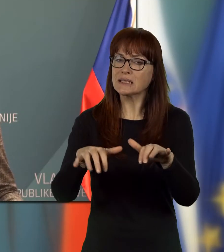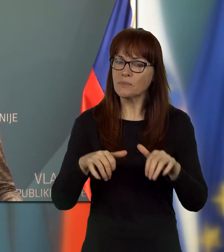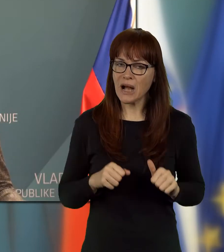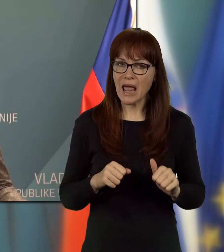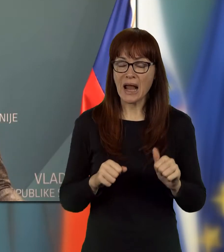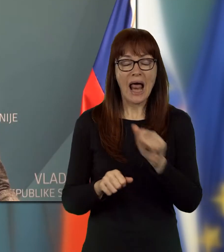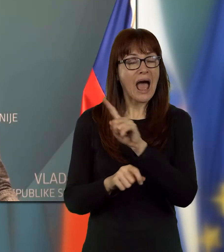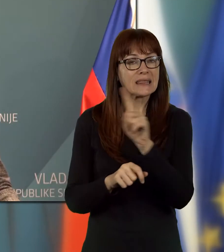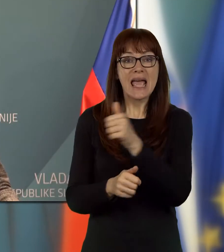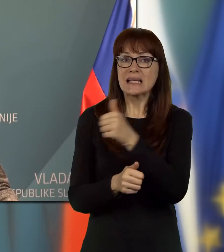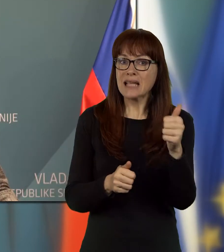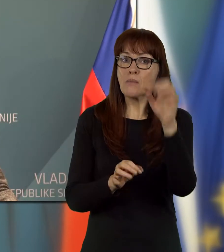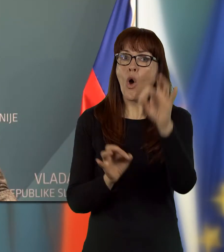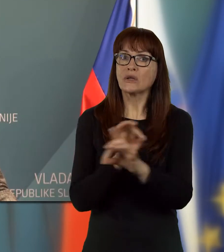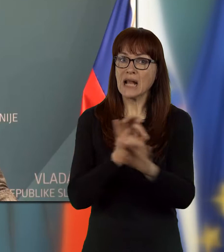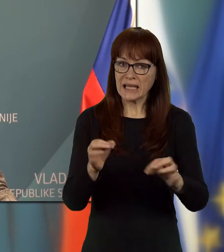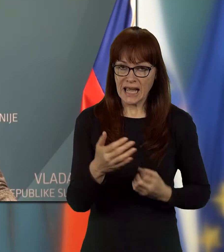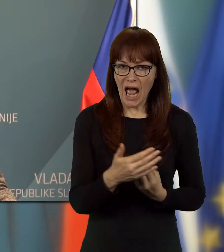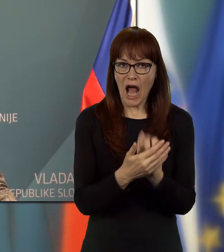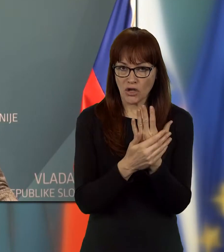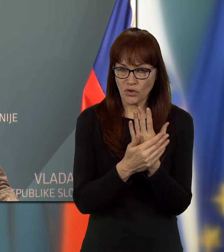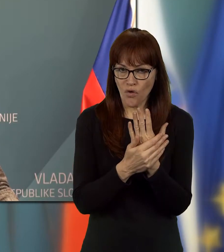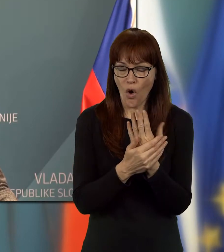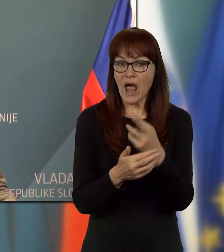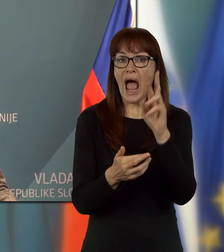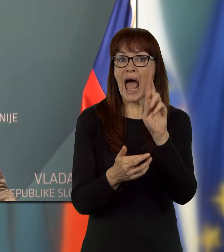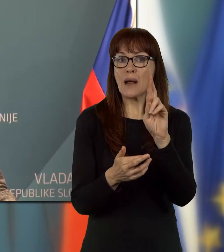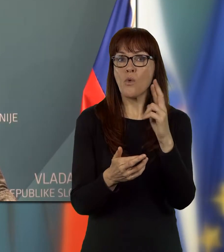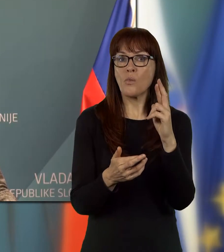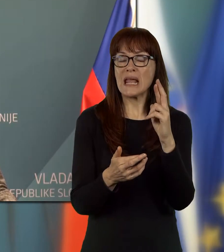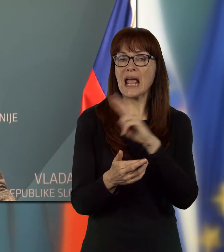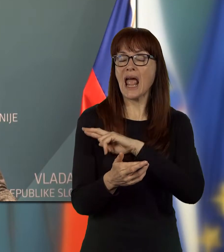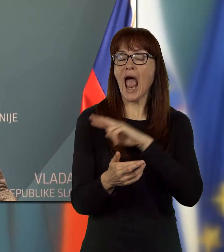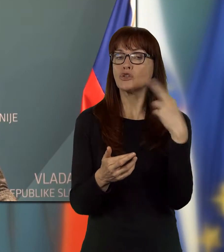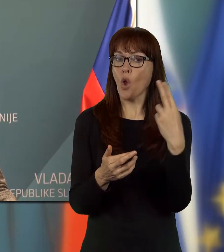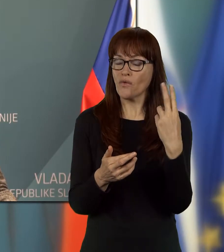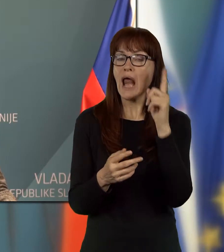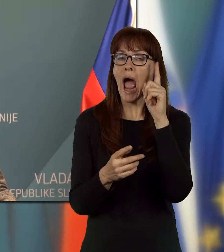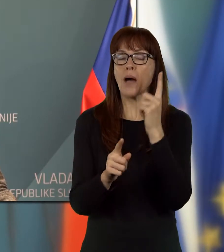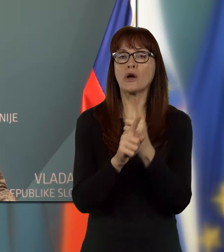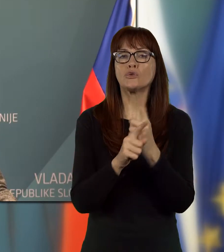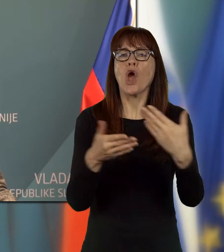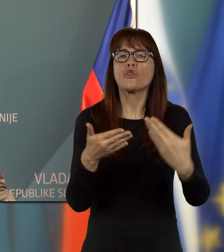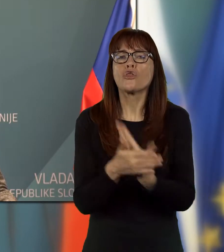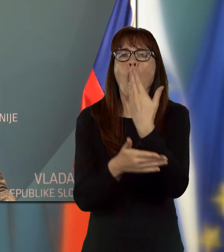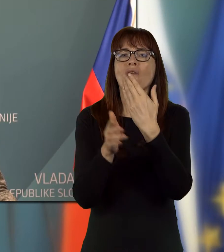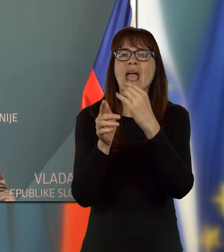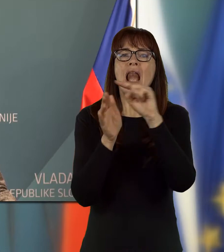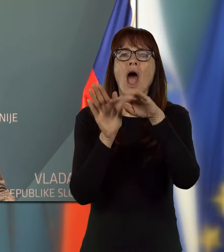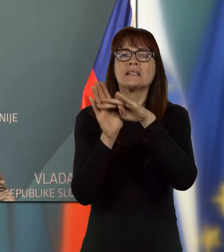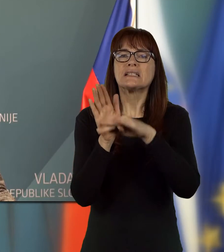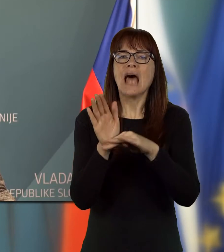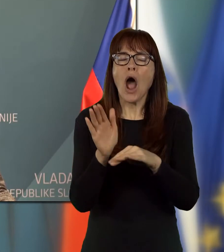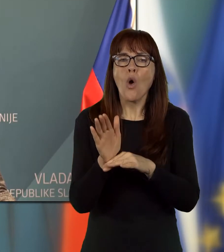vlada sprejela ne le strategijo razvoja Republike Slovenije, ampak tudi novelo